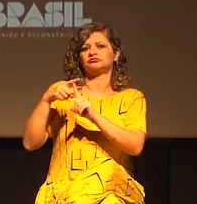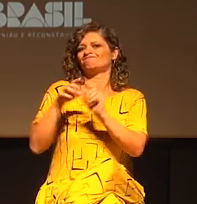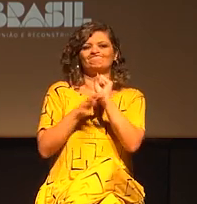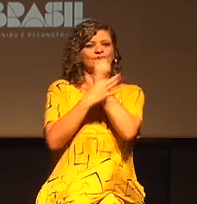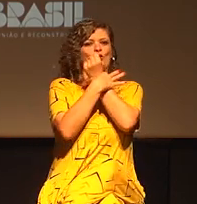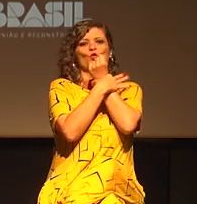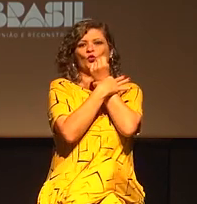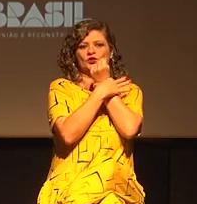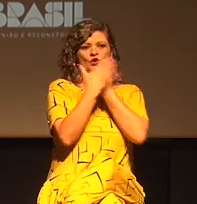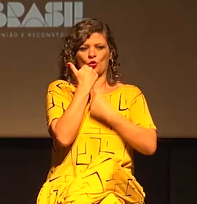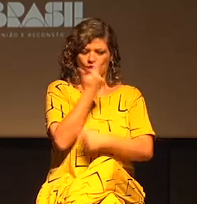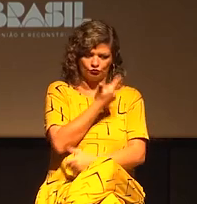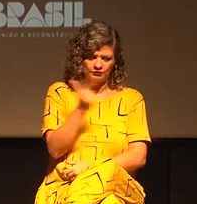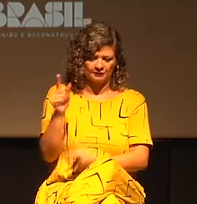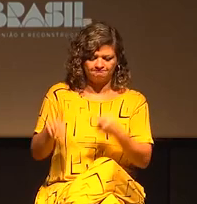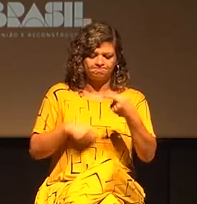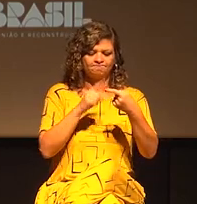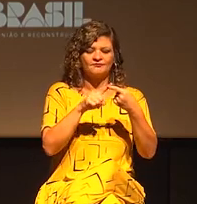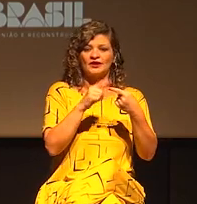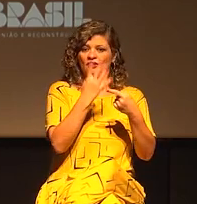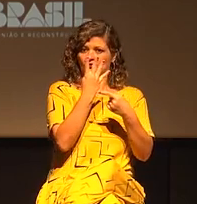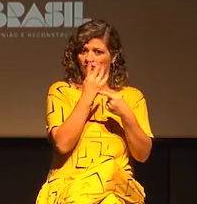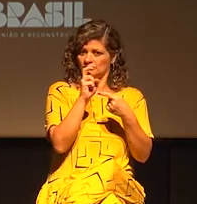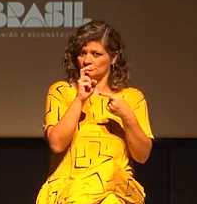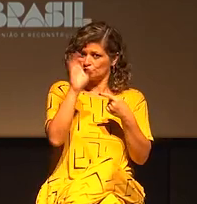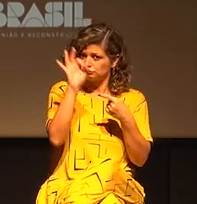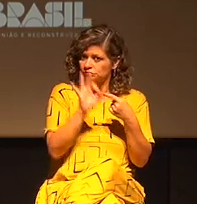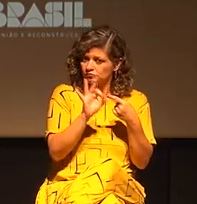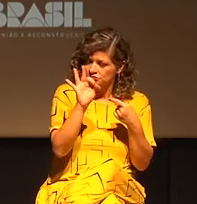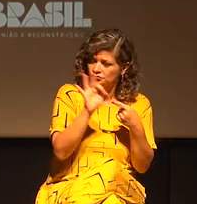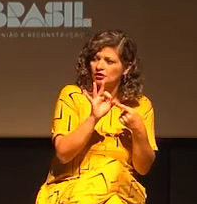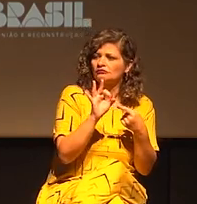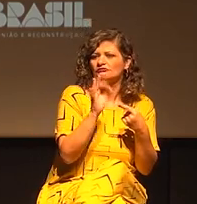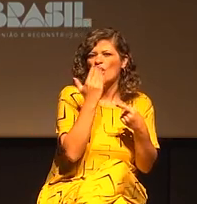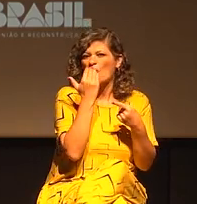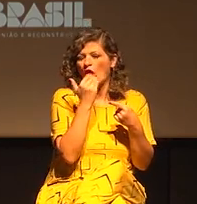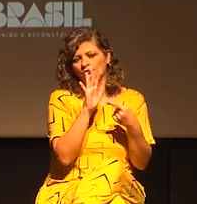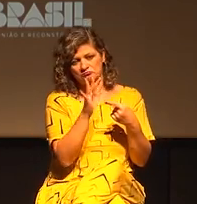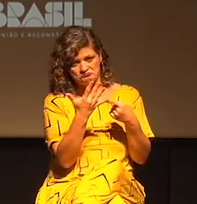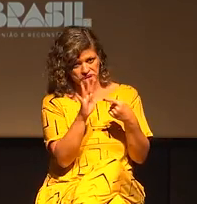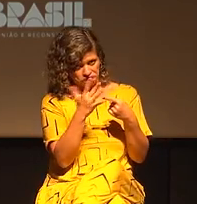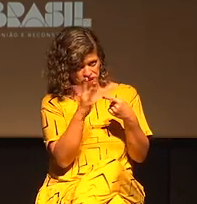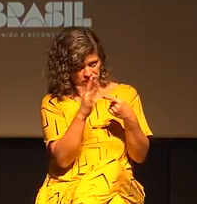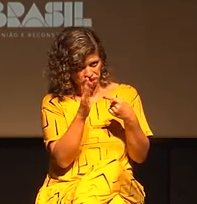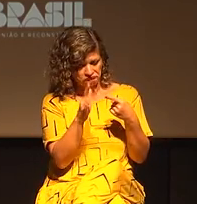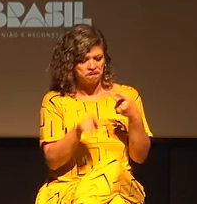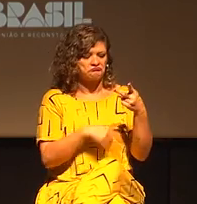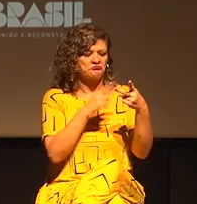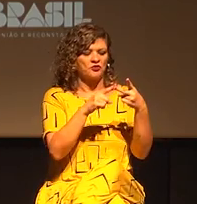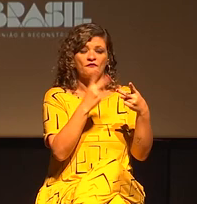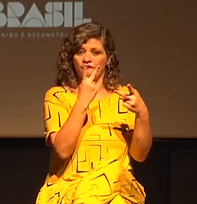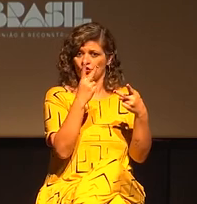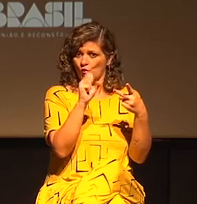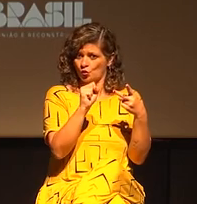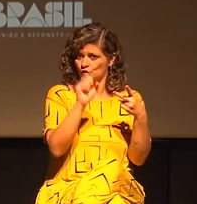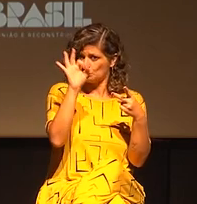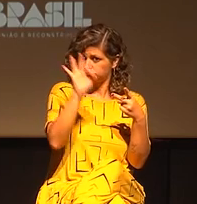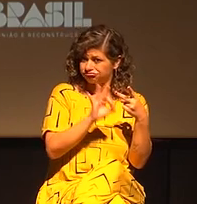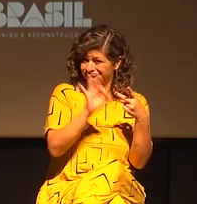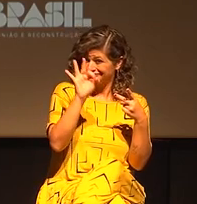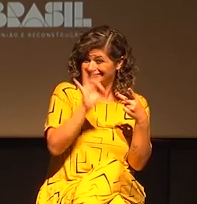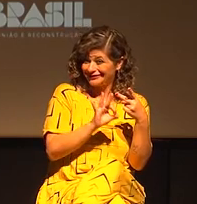41% de segurança que come mais ou menos né 28% Cent de